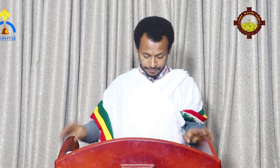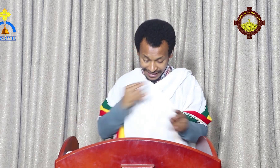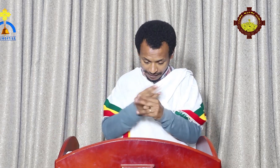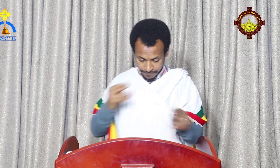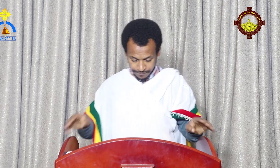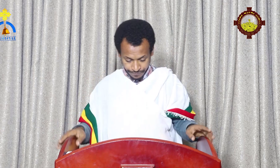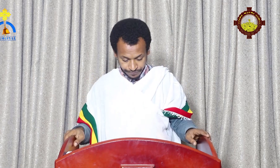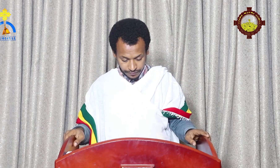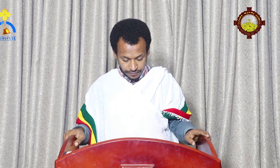መልካም